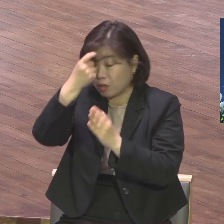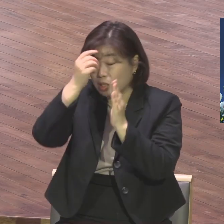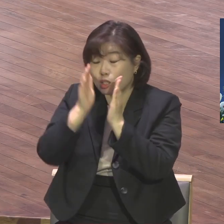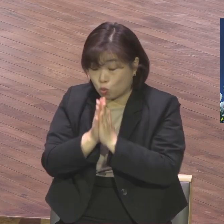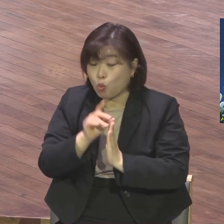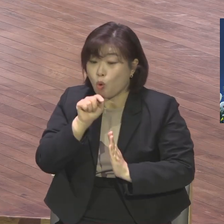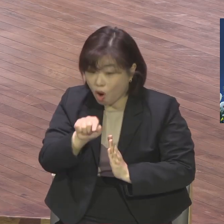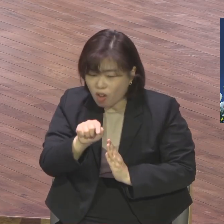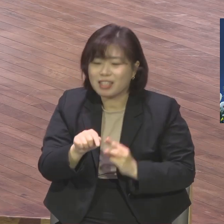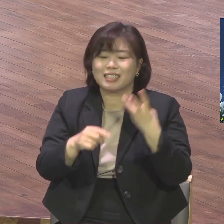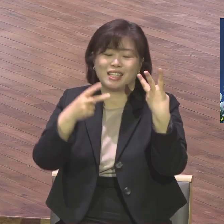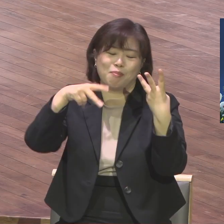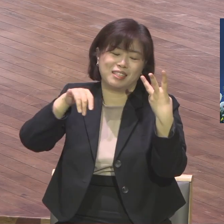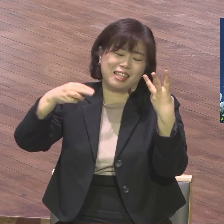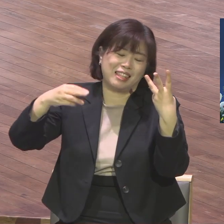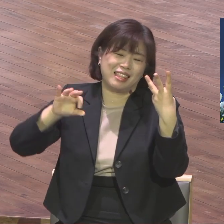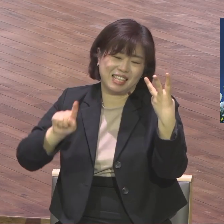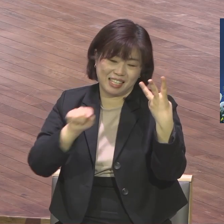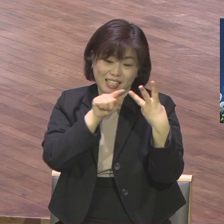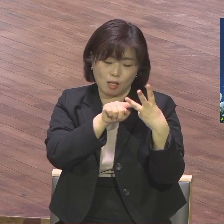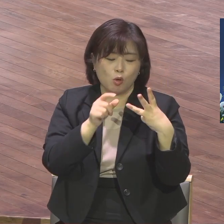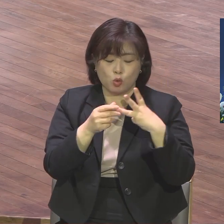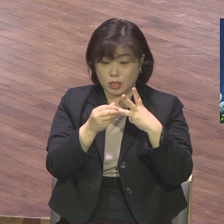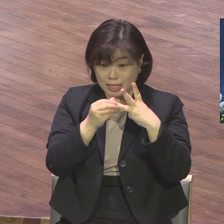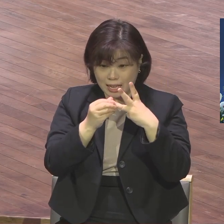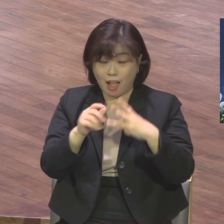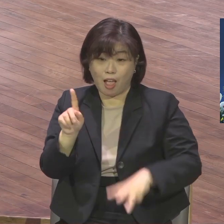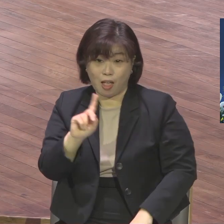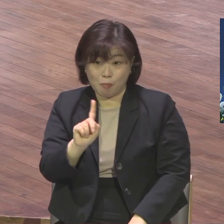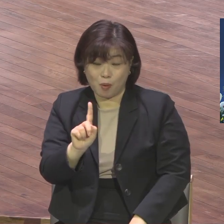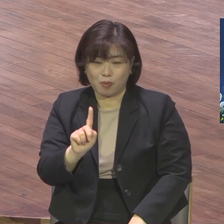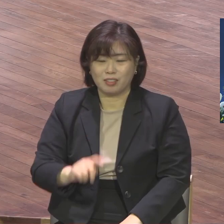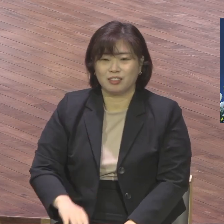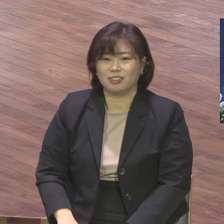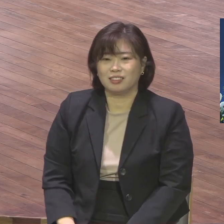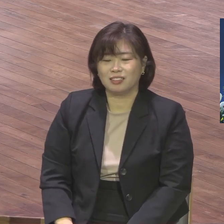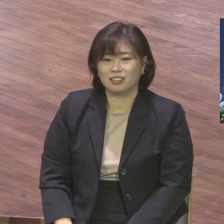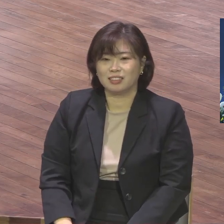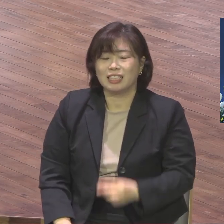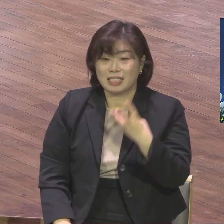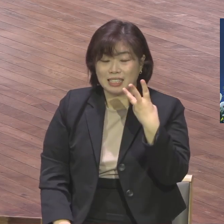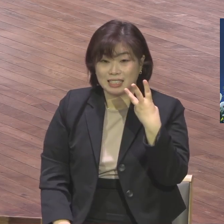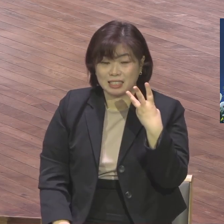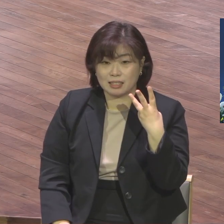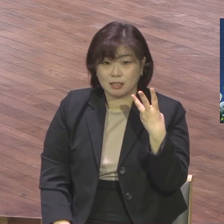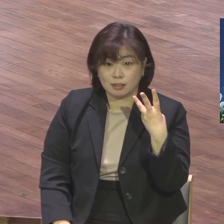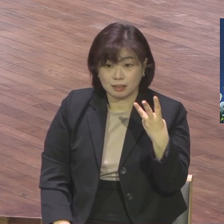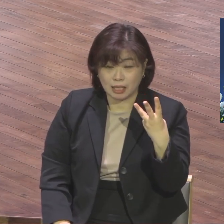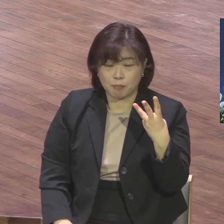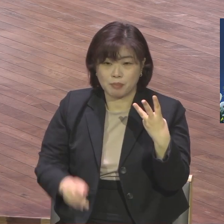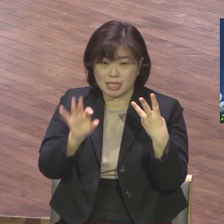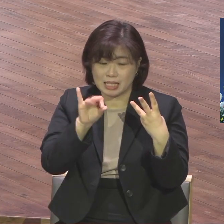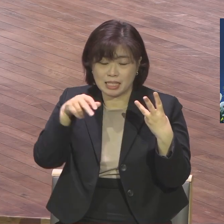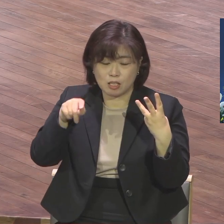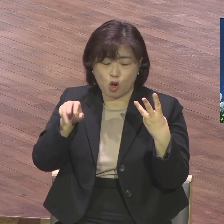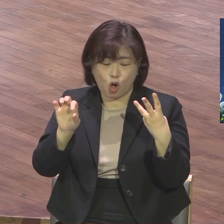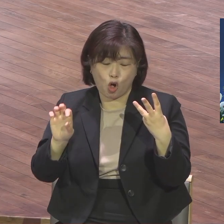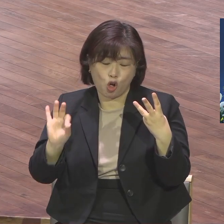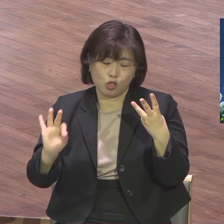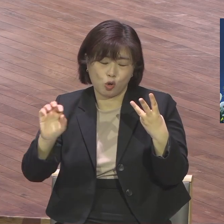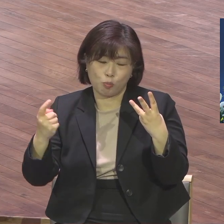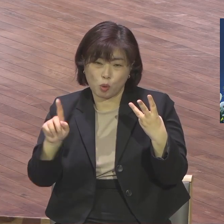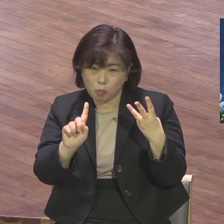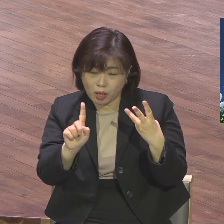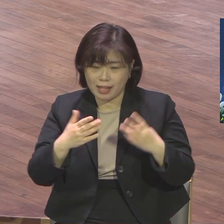그리고 3세팅 현장의 변화는 영적 비밀. 여러분이 복음의 비밀을 누리고 있으면 그 현장이 무역 플랫폼이 되고 파수망대가